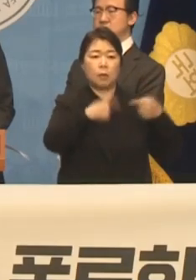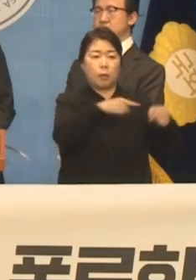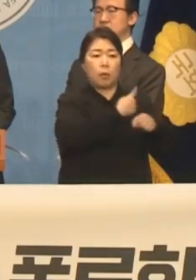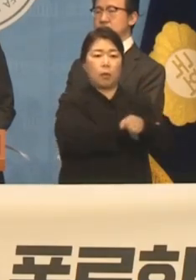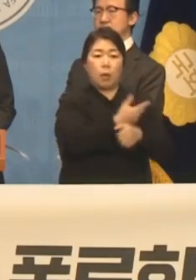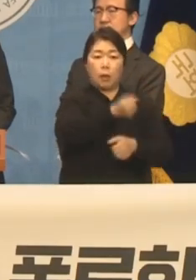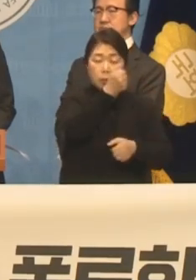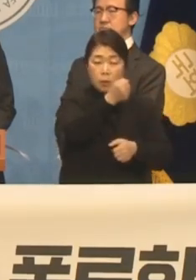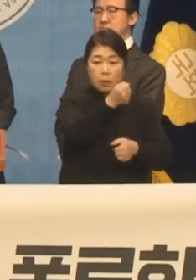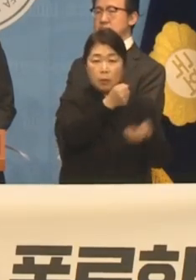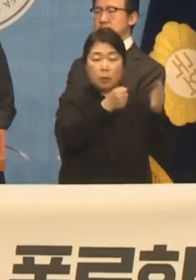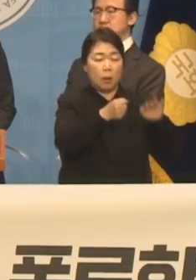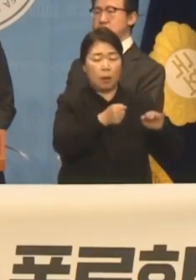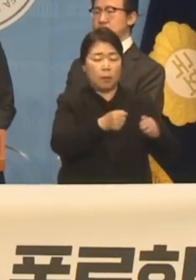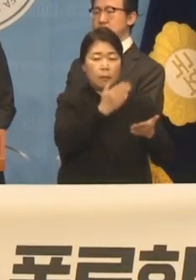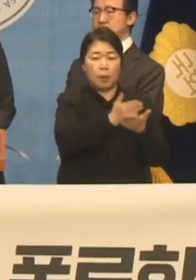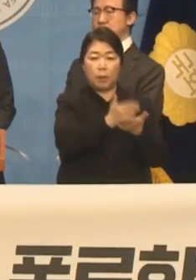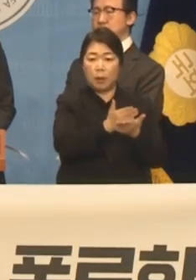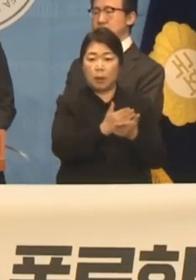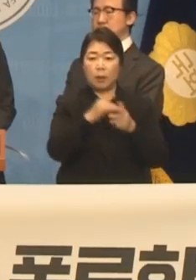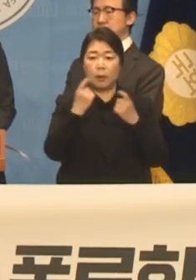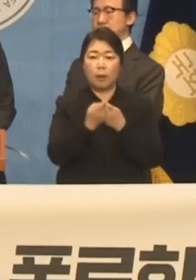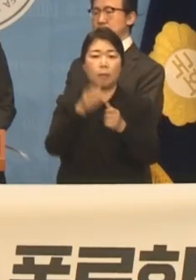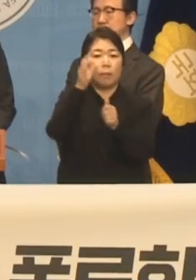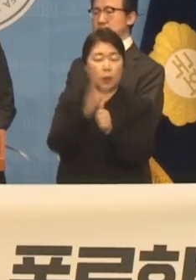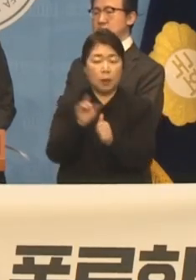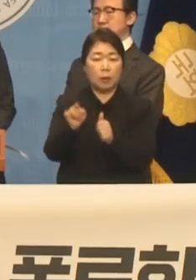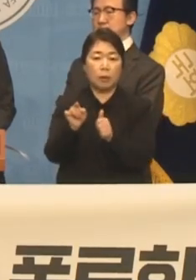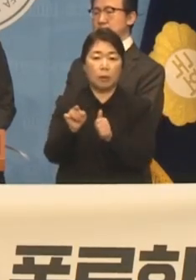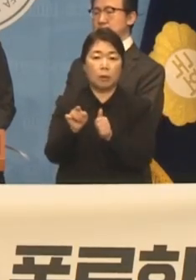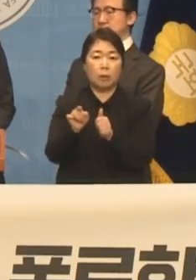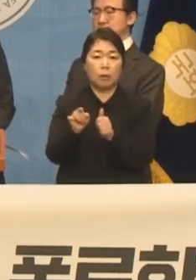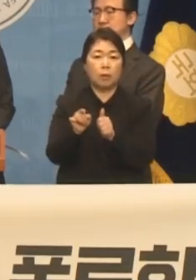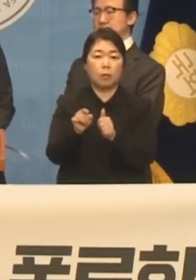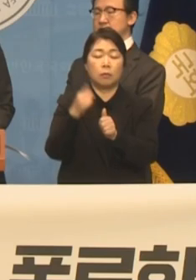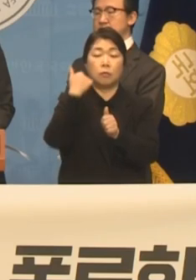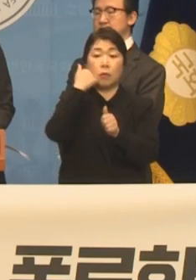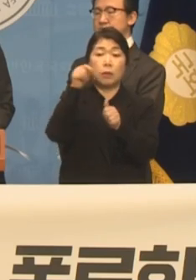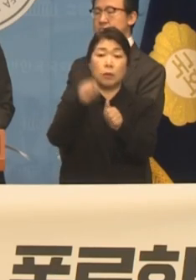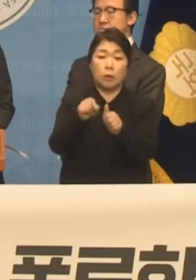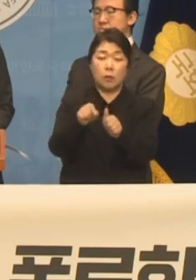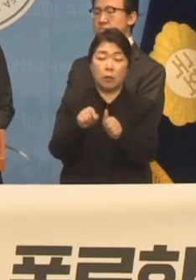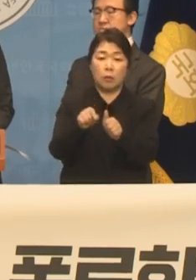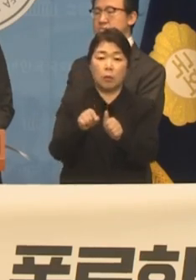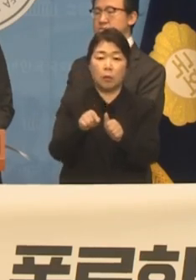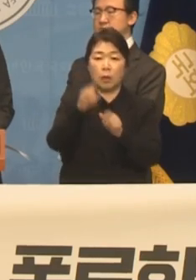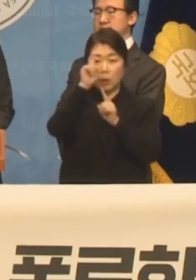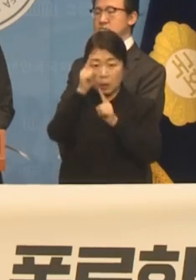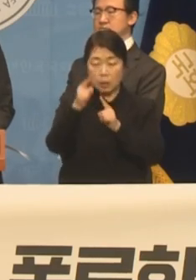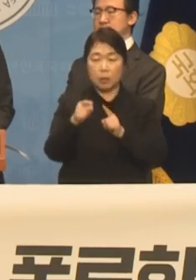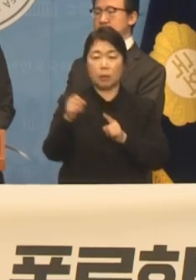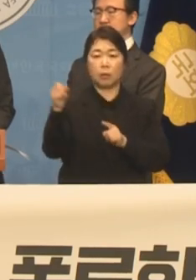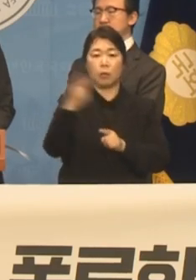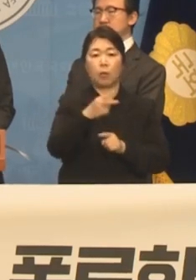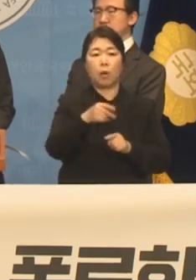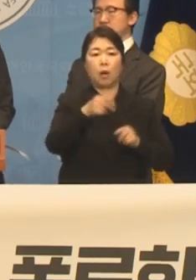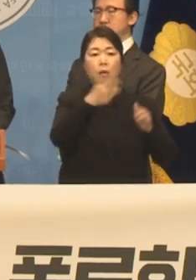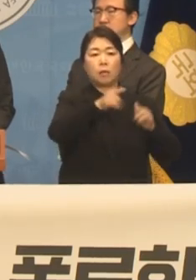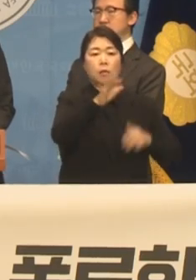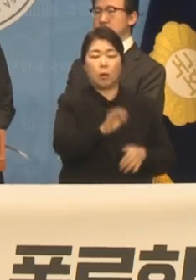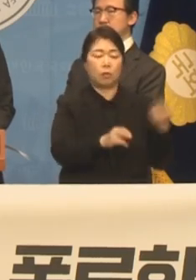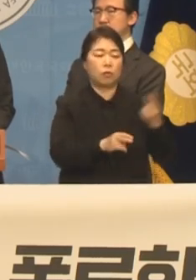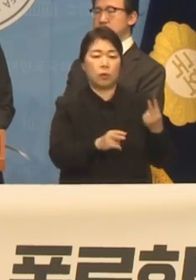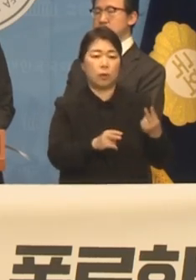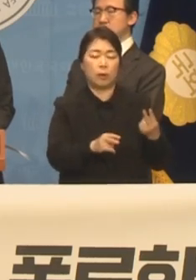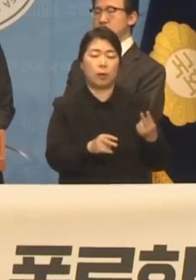이재 명입니다 그리고 정진상 이니다 공무원들도 이것을 법정에서 증언하고